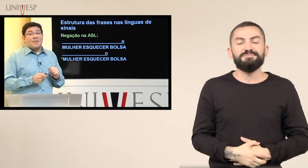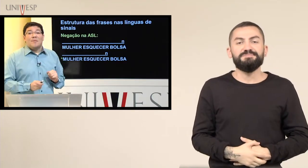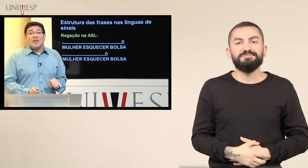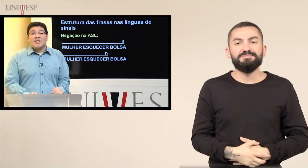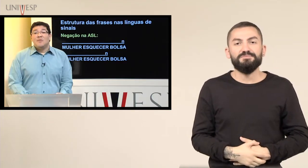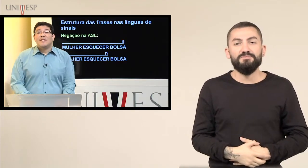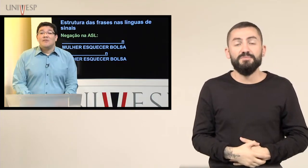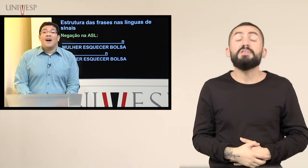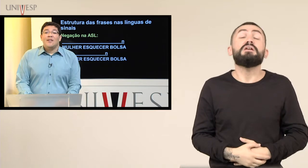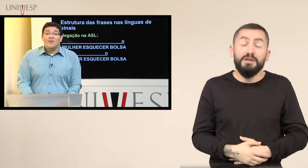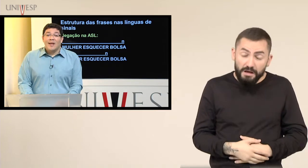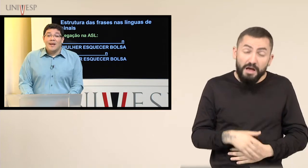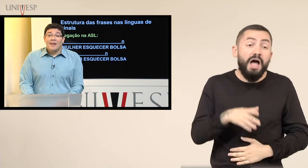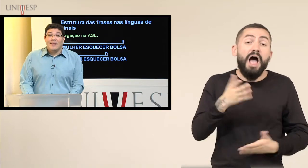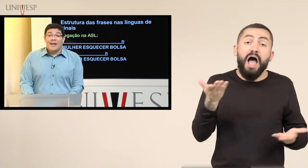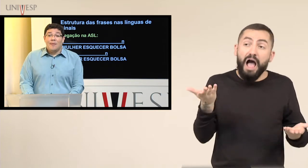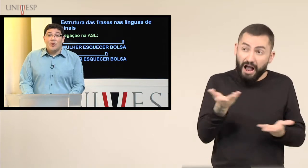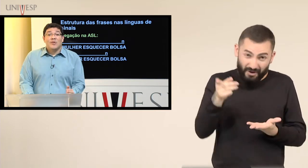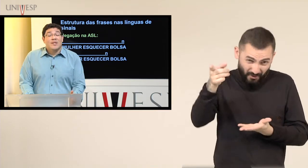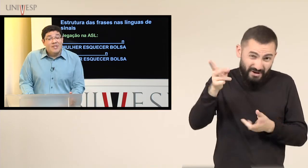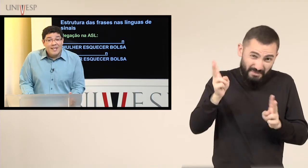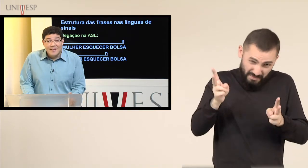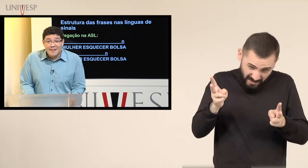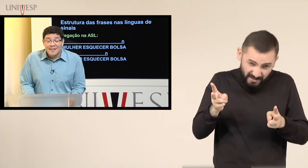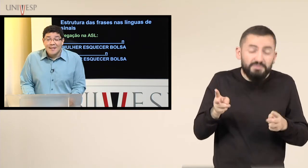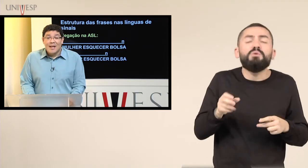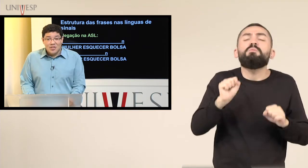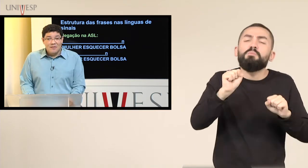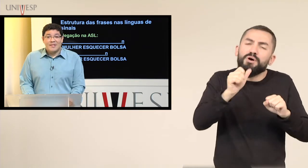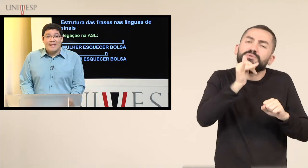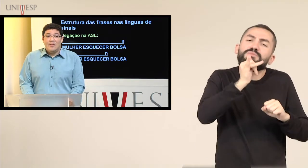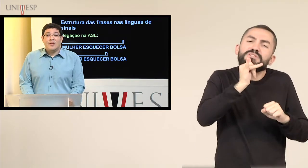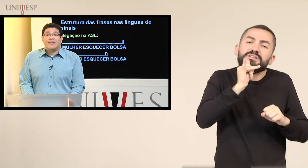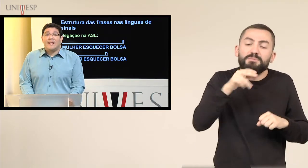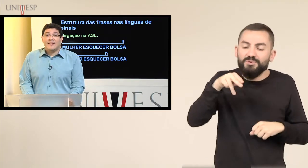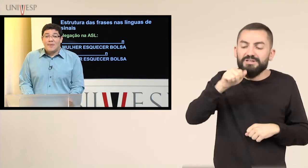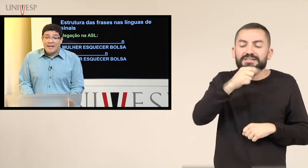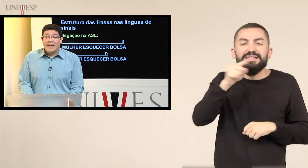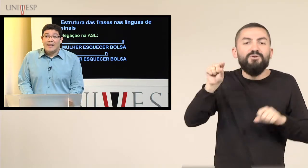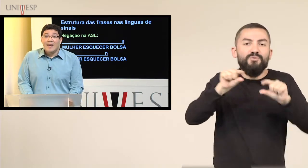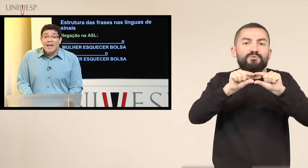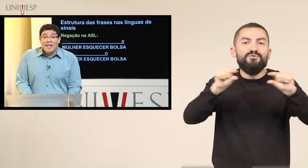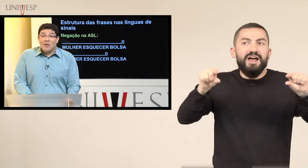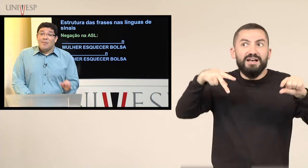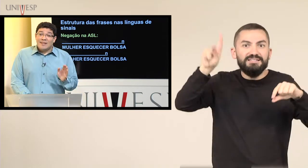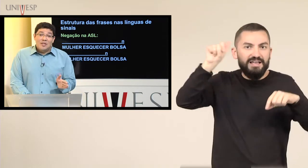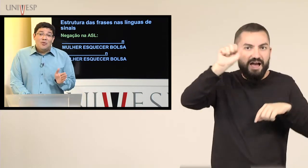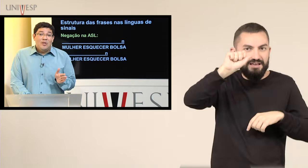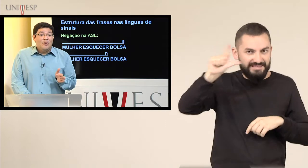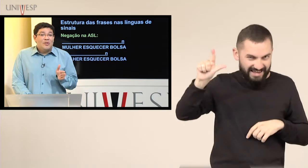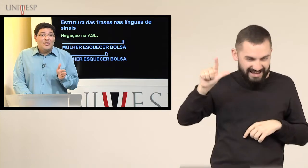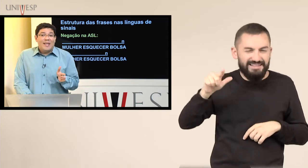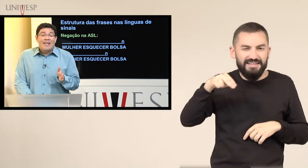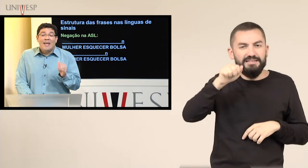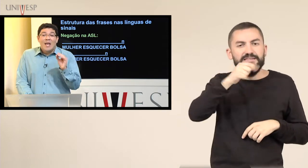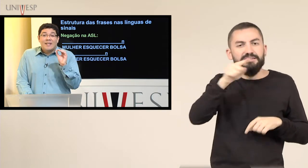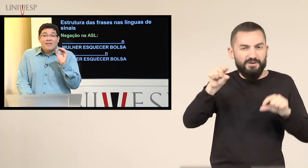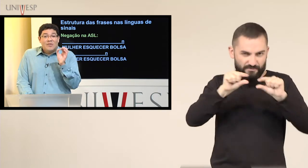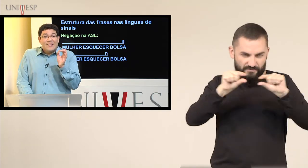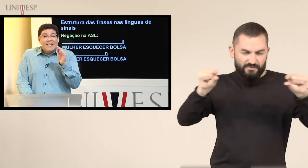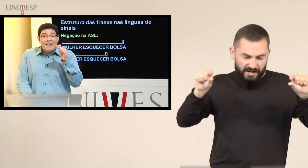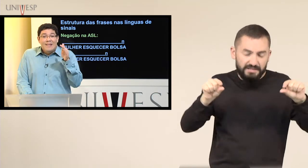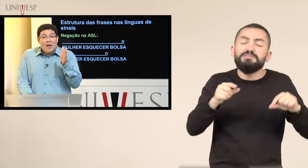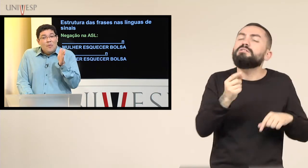Isso também pode ser observado na produção de sentenças negativas da língua de sinais americana. E o que é bastante curioso é que,